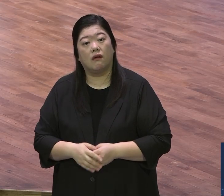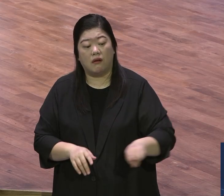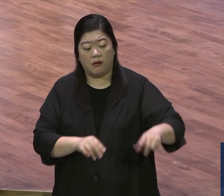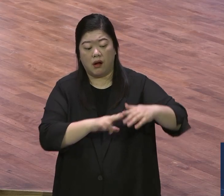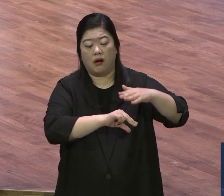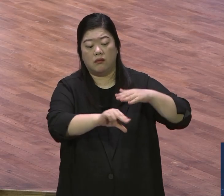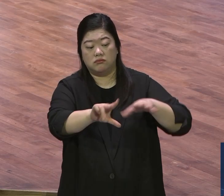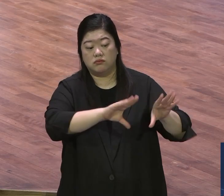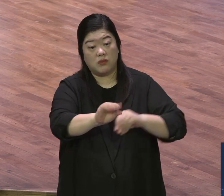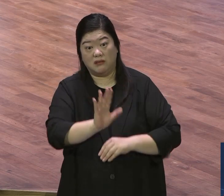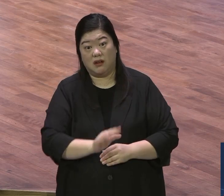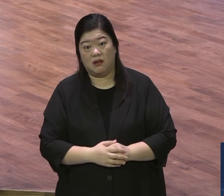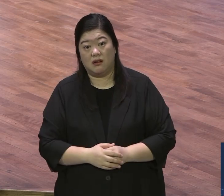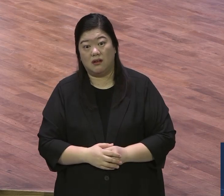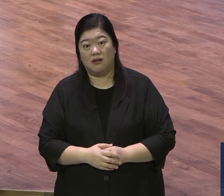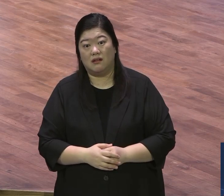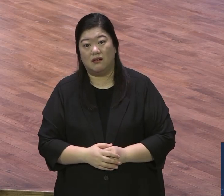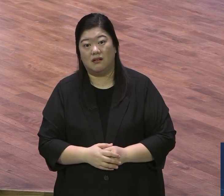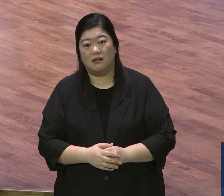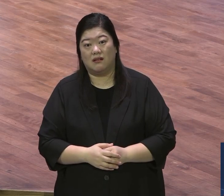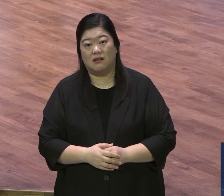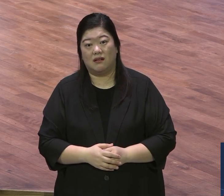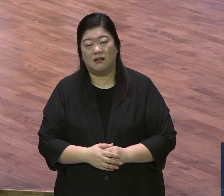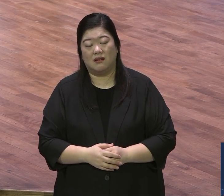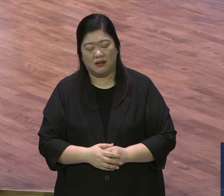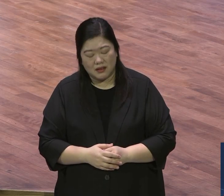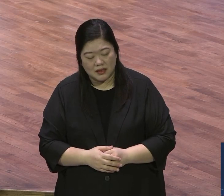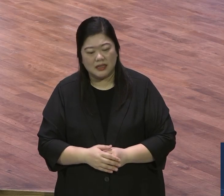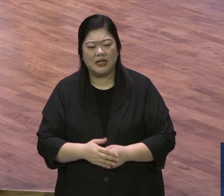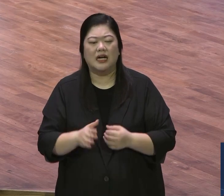이걸 영적으로 해석해야 영적으로 바라봐야 돼요